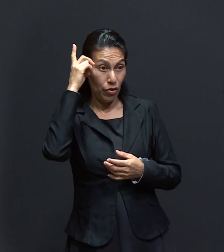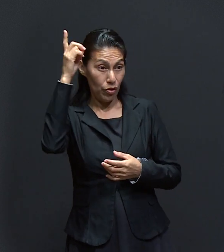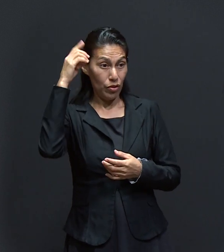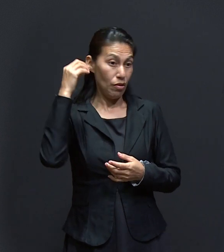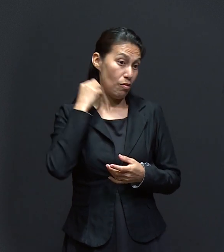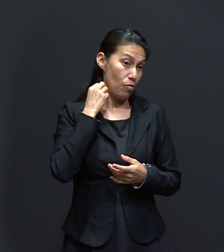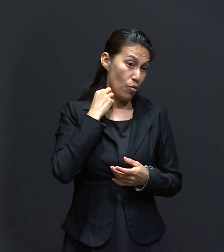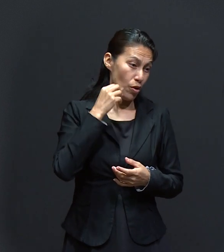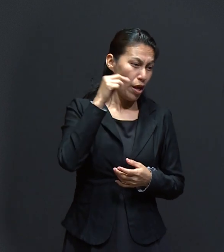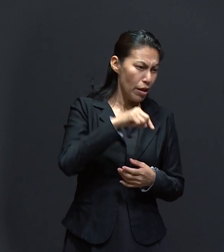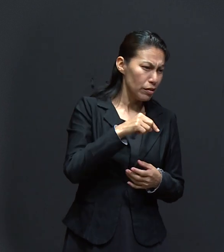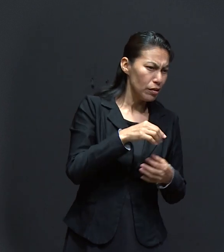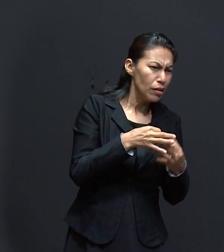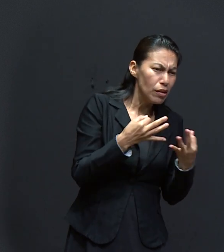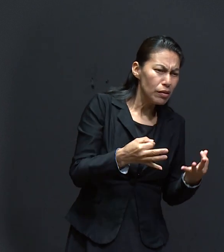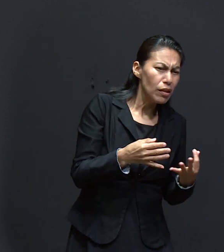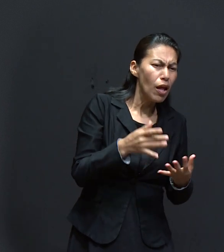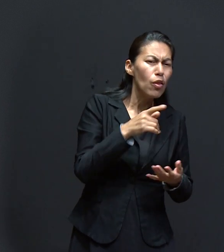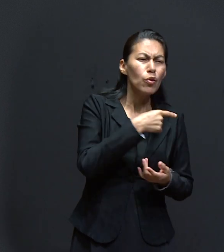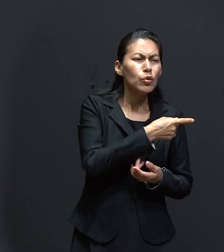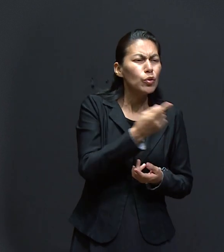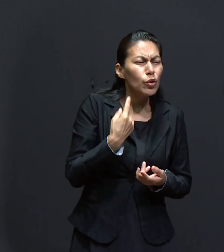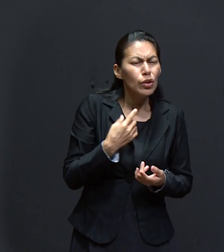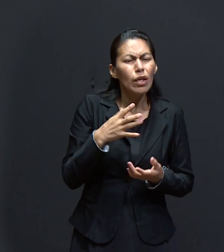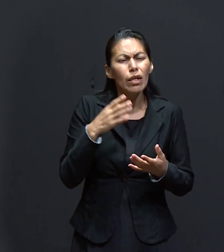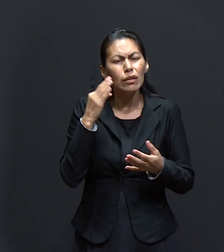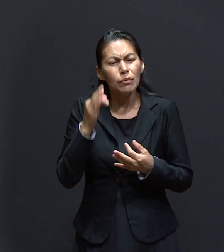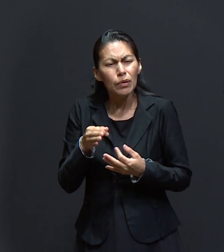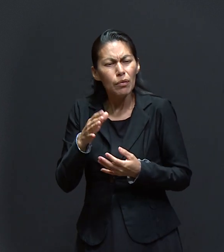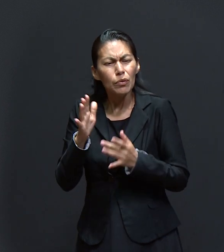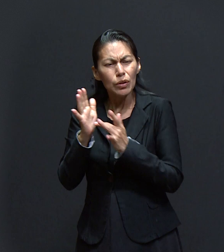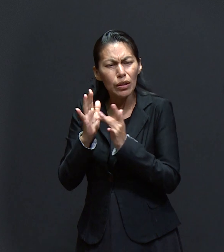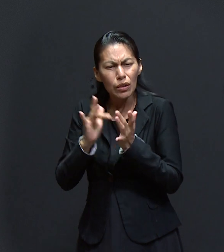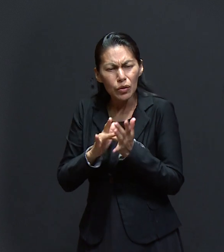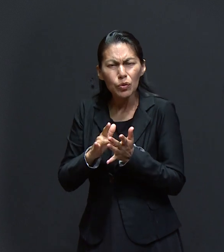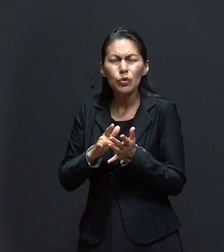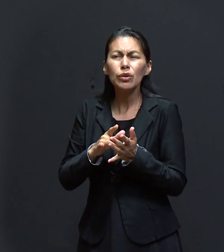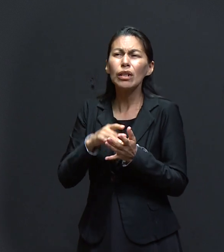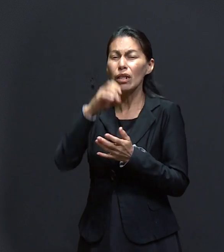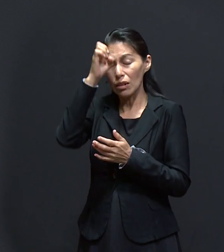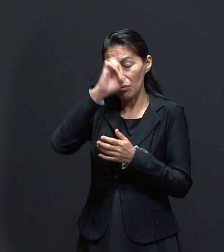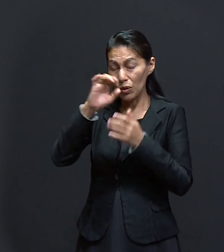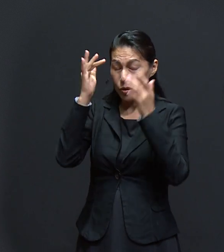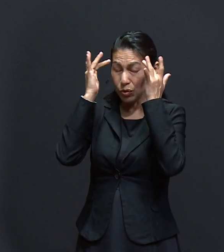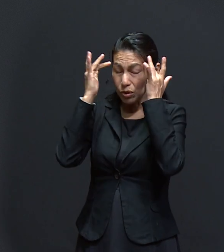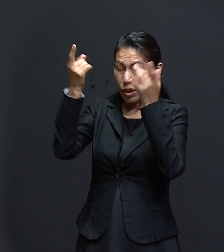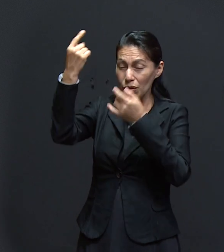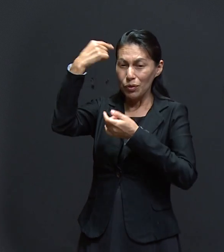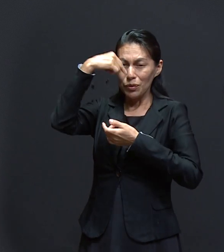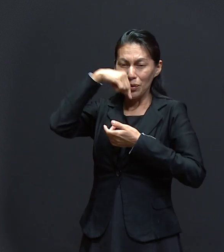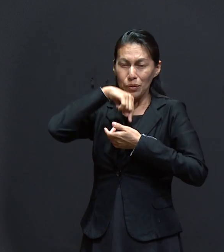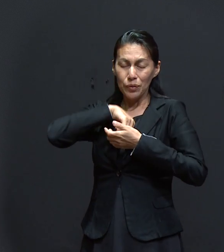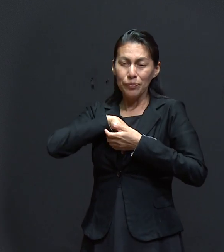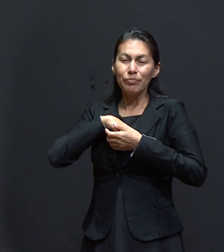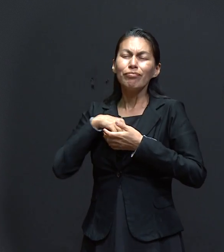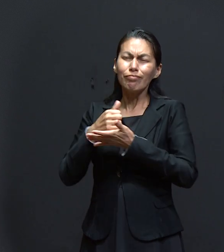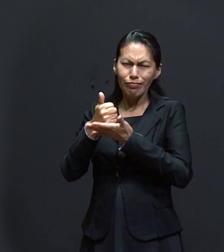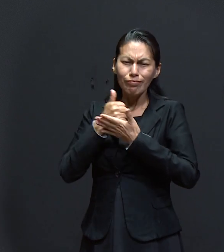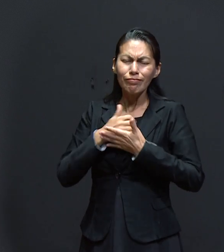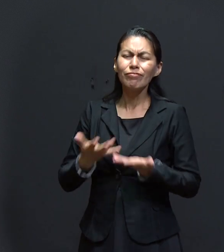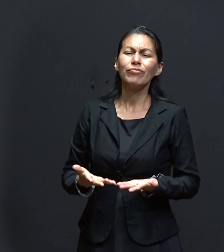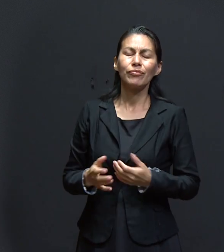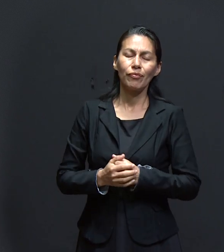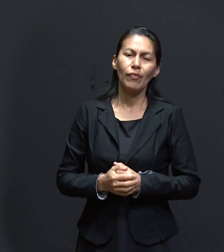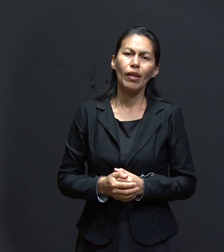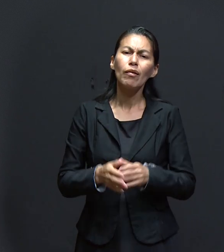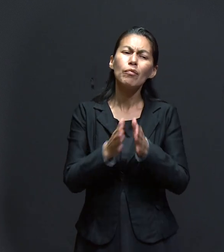intercesor en la tierra en nuestro corazón si lo hemos aceptado que es el poder del espíritu santo realmente cuéntanos algo